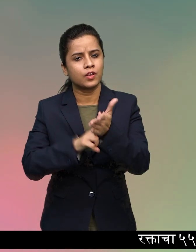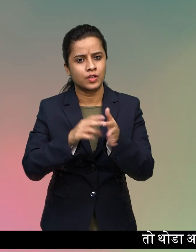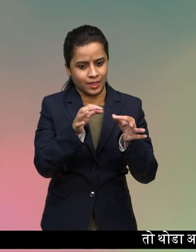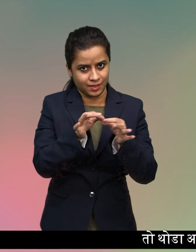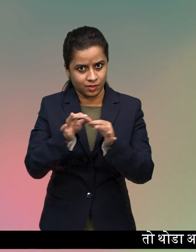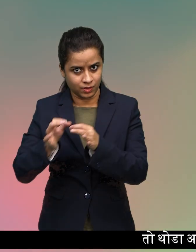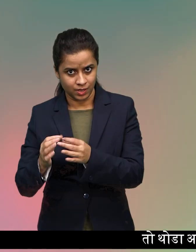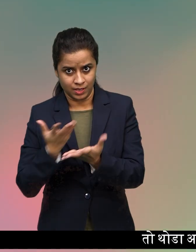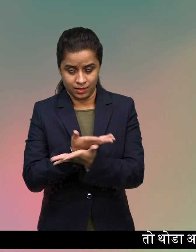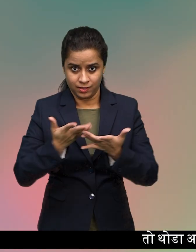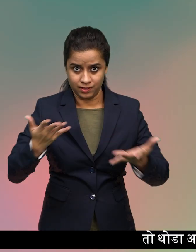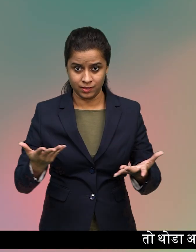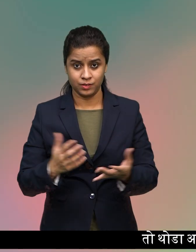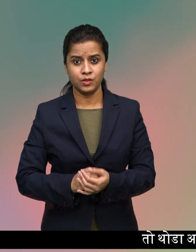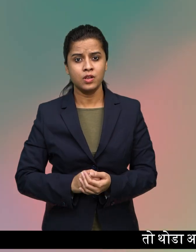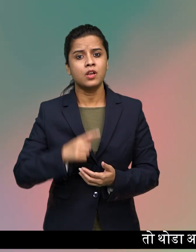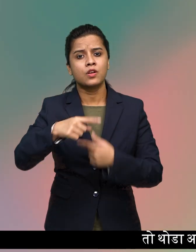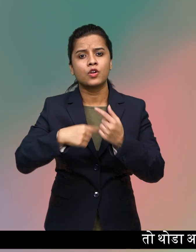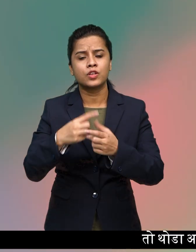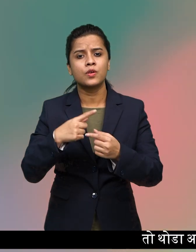तो थोडा अल्कधर्मी अल्काईन असतो.